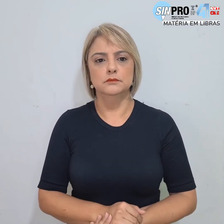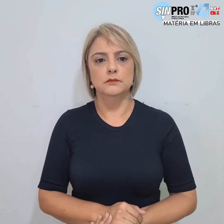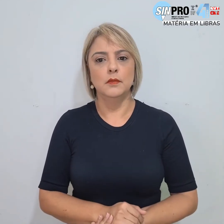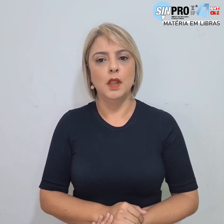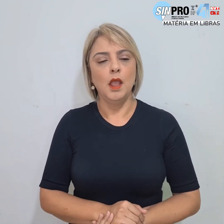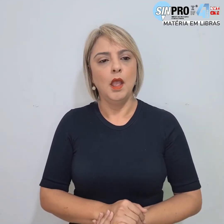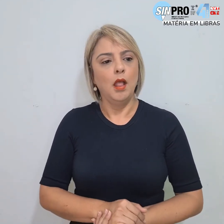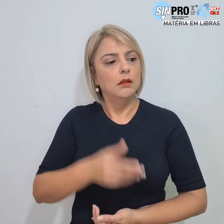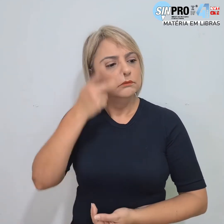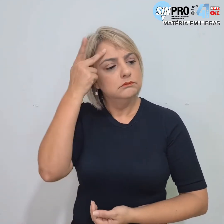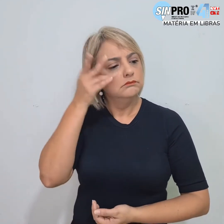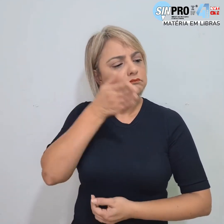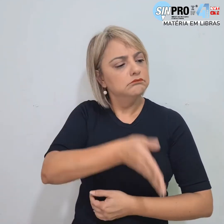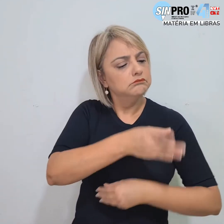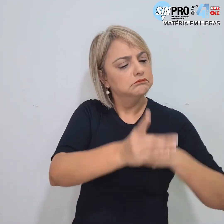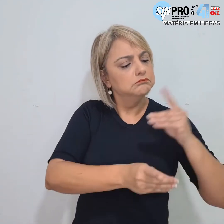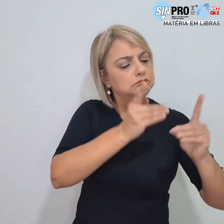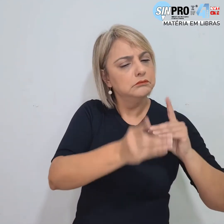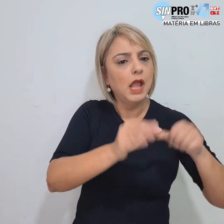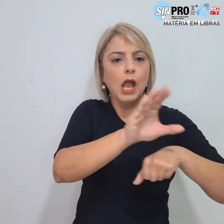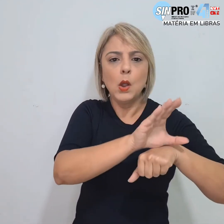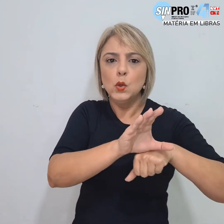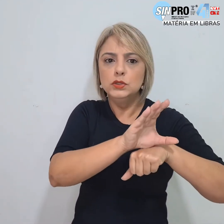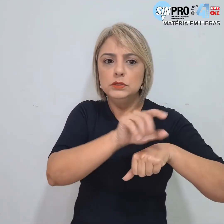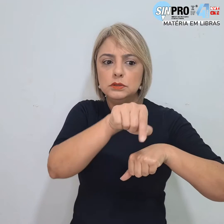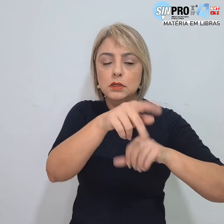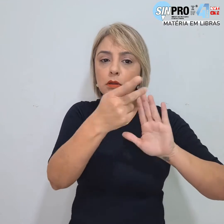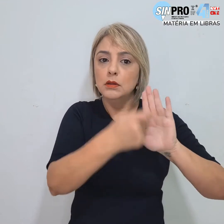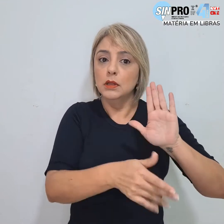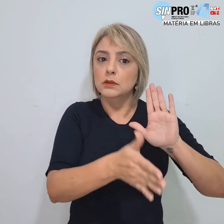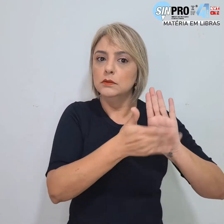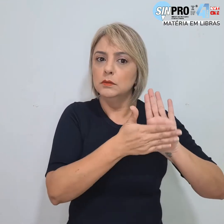Os participantes discutiram a constitucionalidade do projeto de lei.